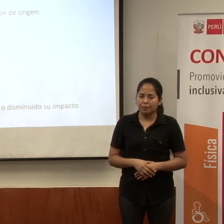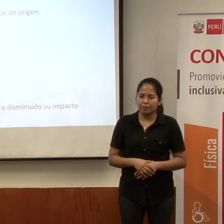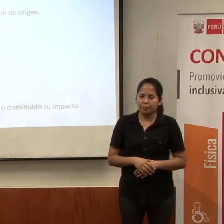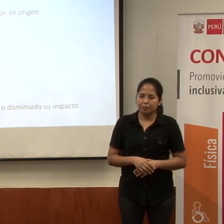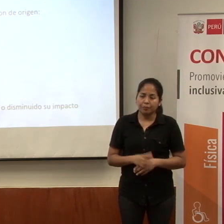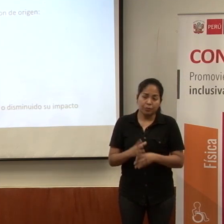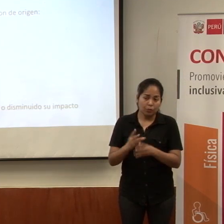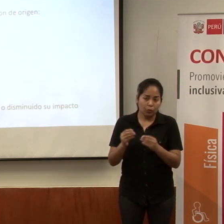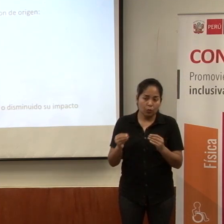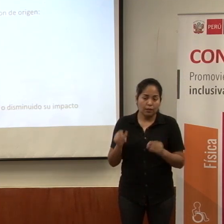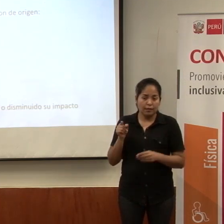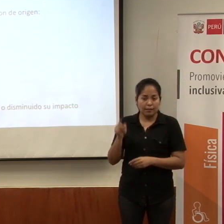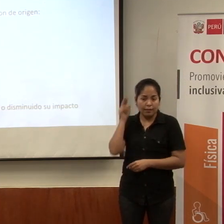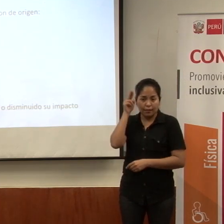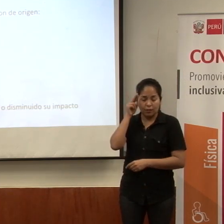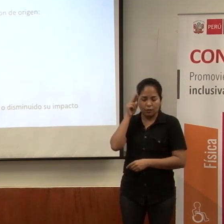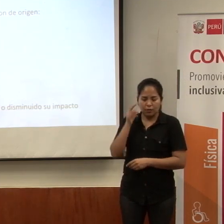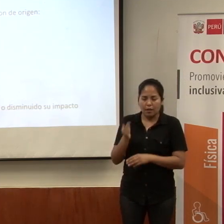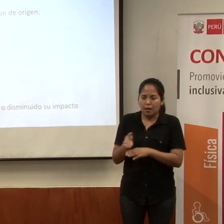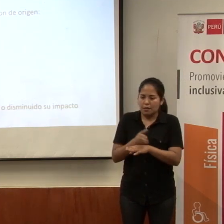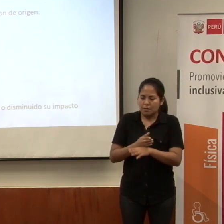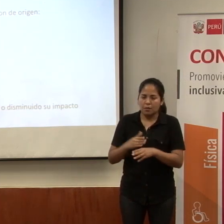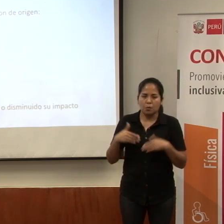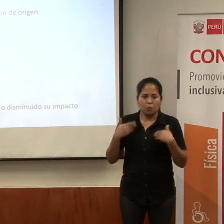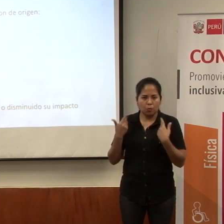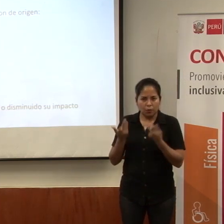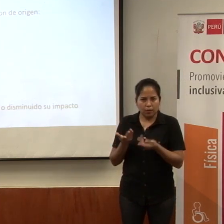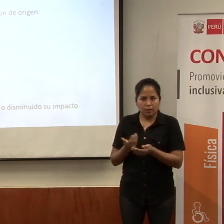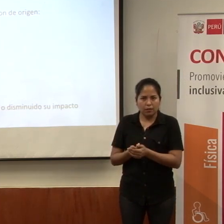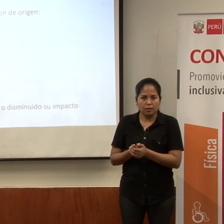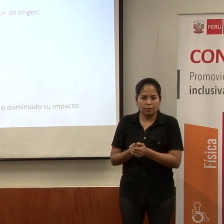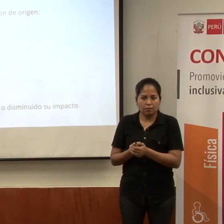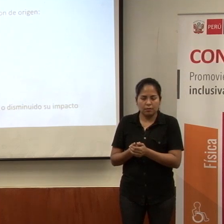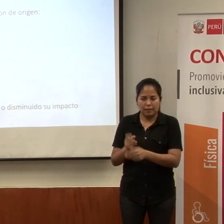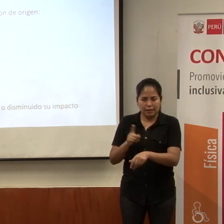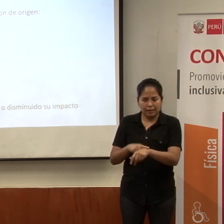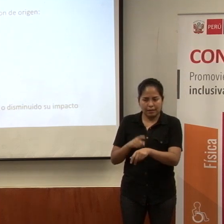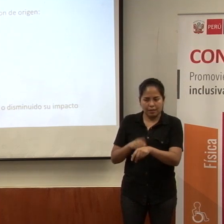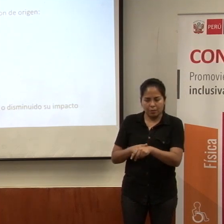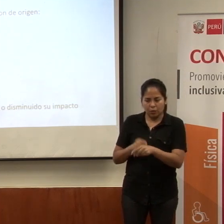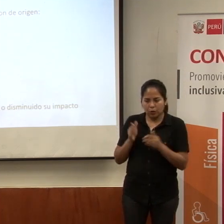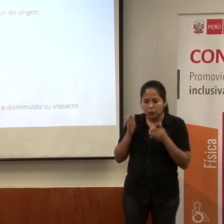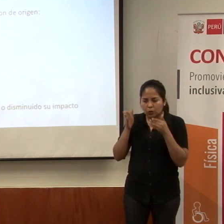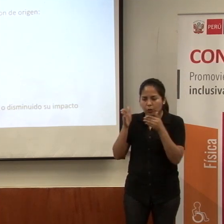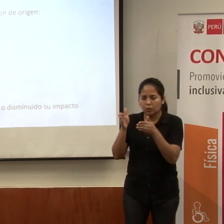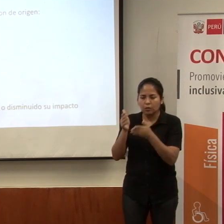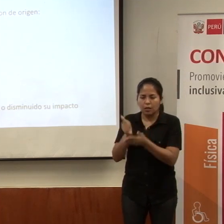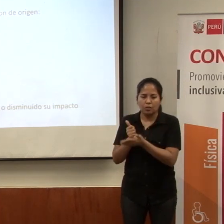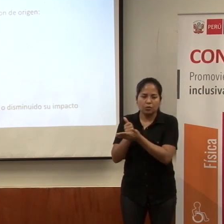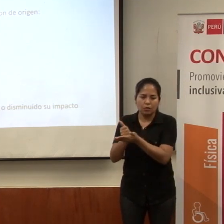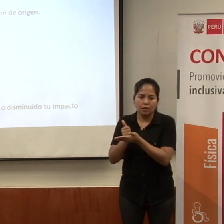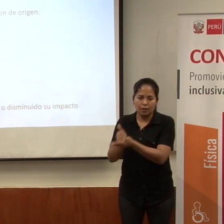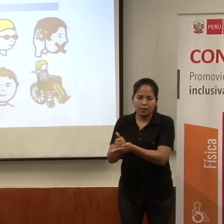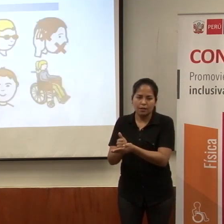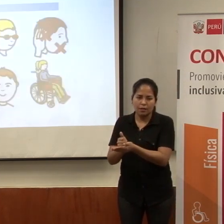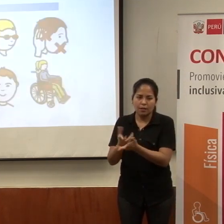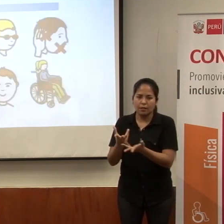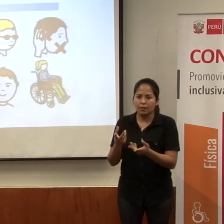Muchas de estas causas son prevenibles, o si se detectan y actúan a tiempo puede hacer que el daño sea menor,